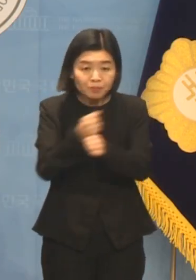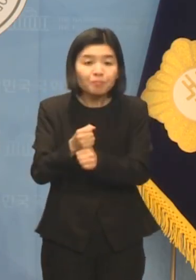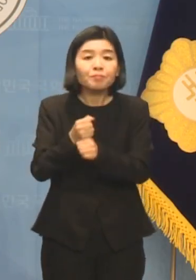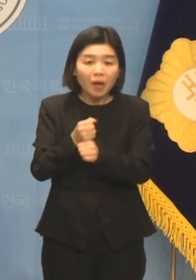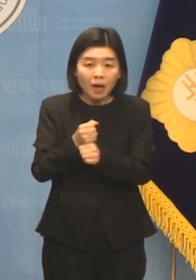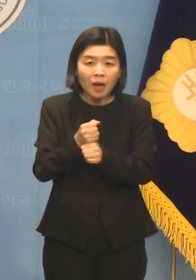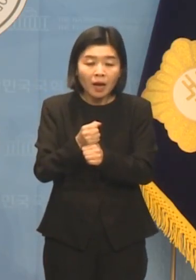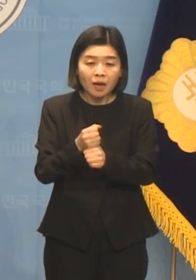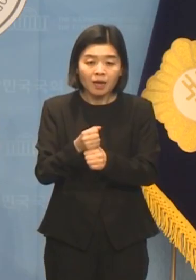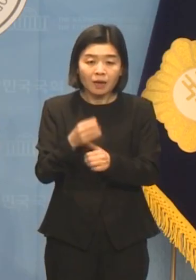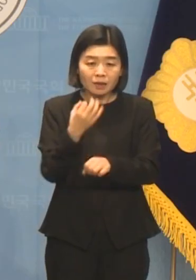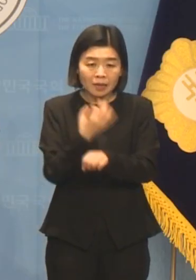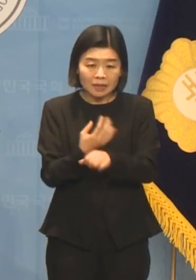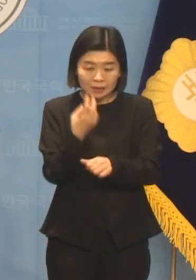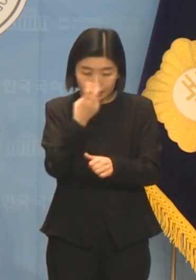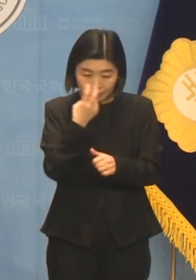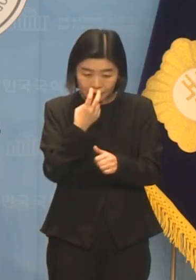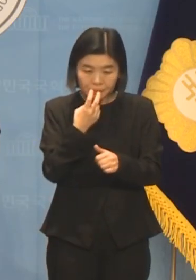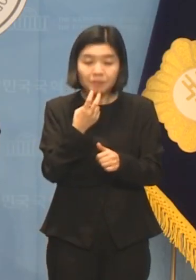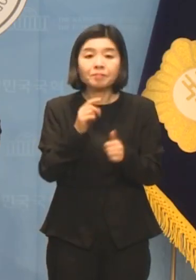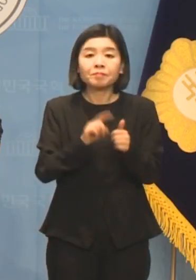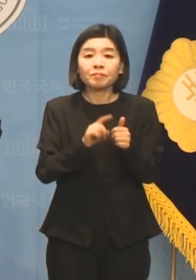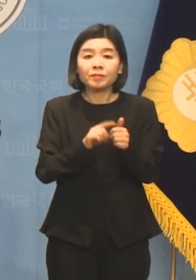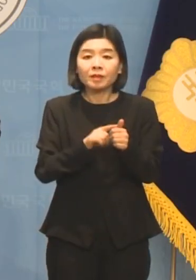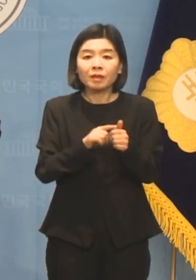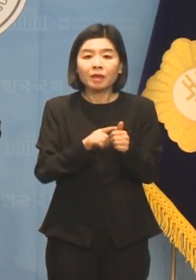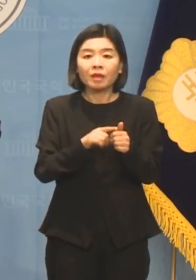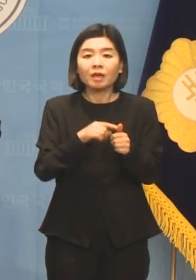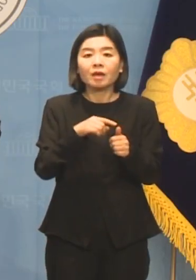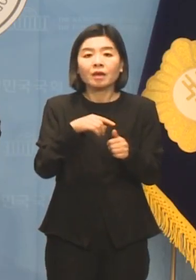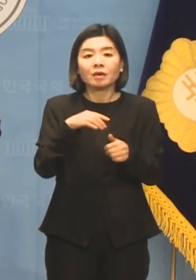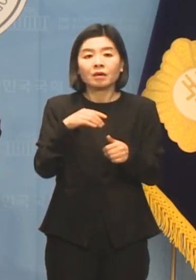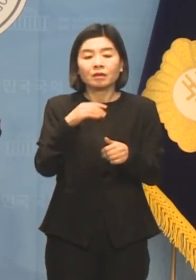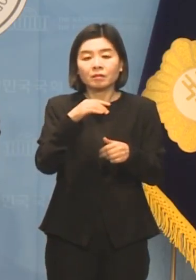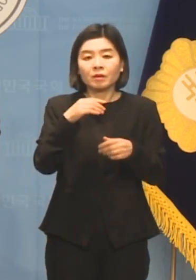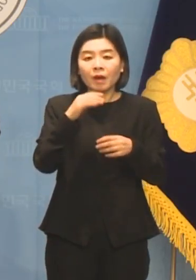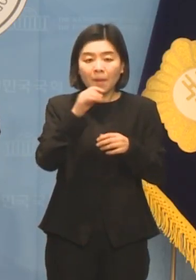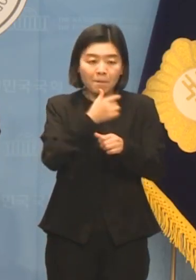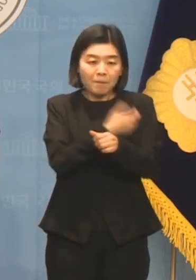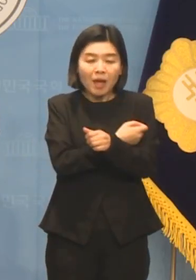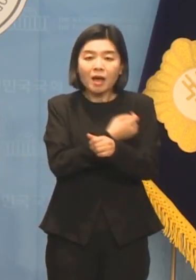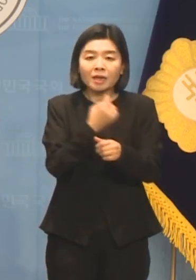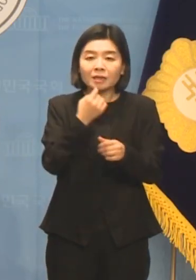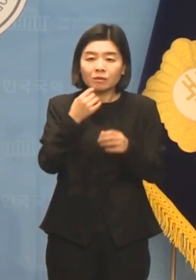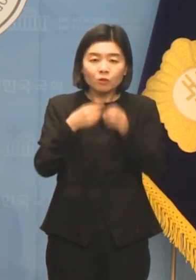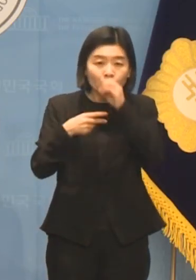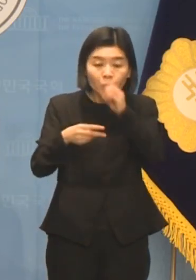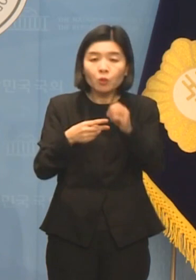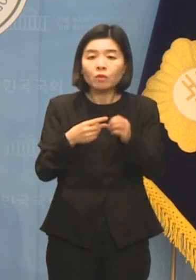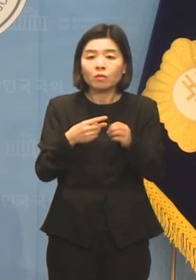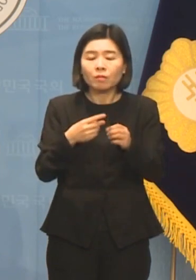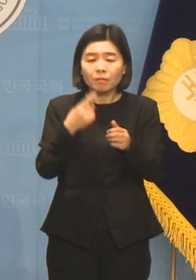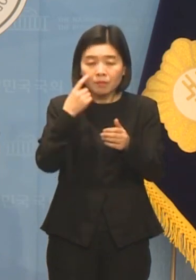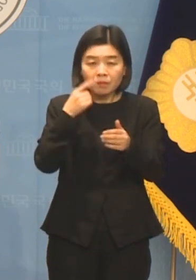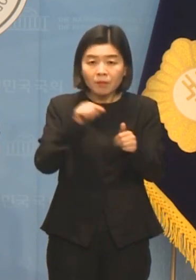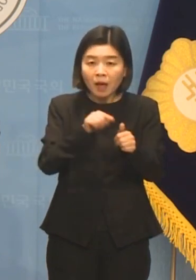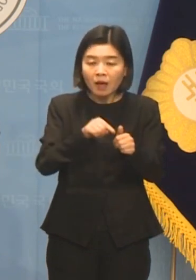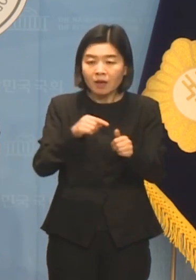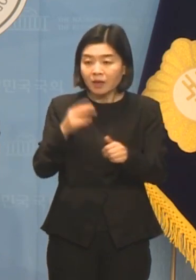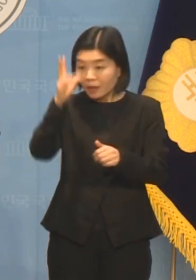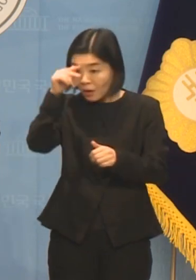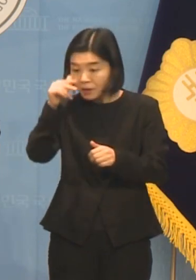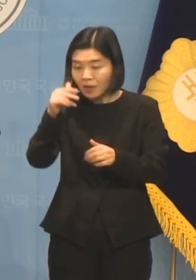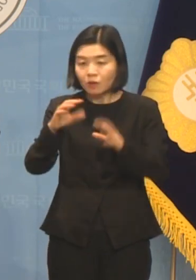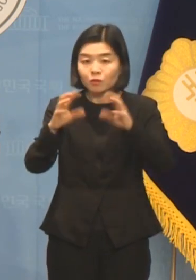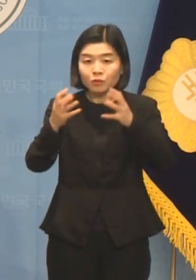검사를 받은 이철규 의원의 아들은 결국 음성이 나왔고 경찰은 국립과학수사연구원의 정밀